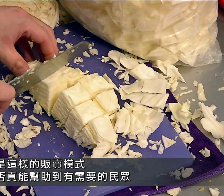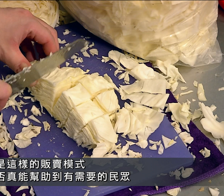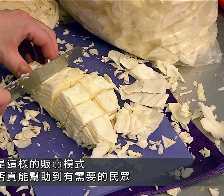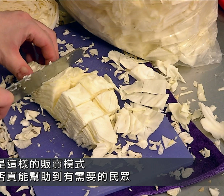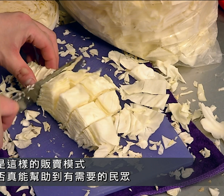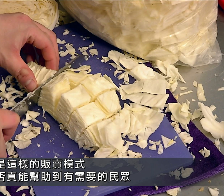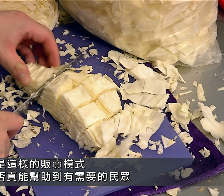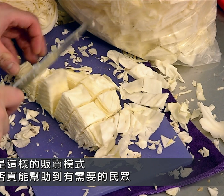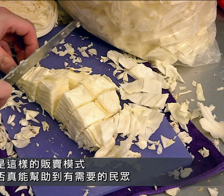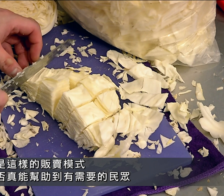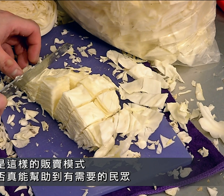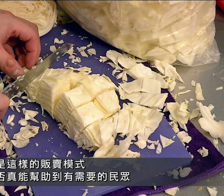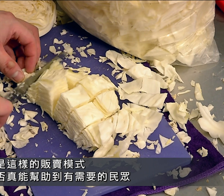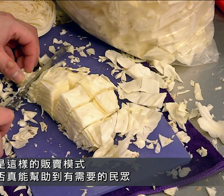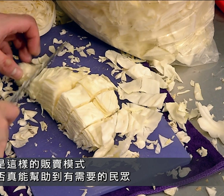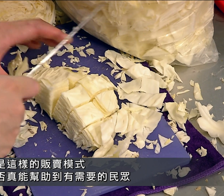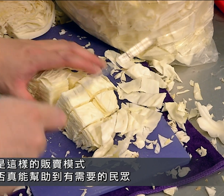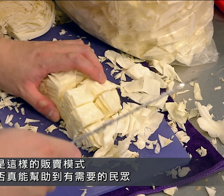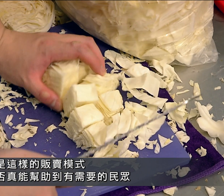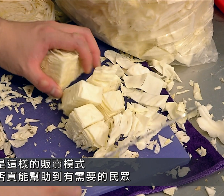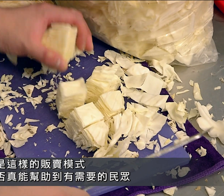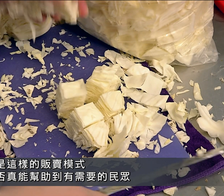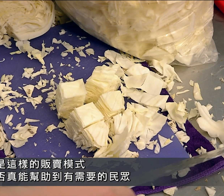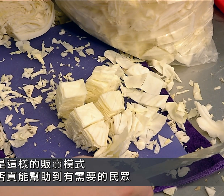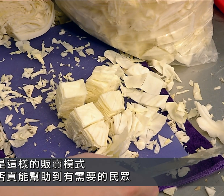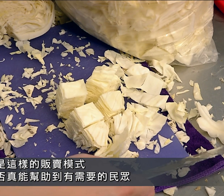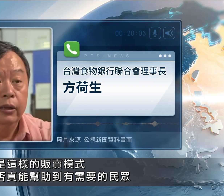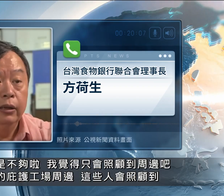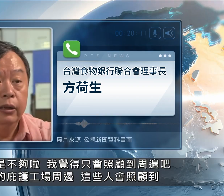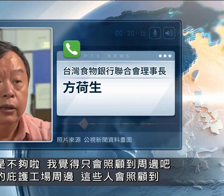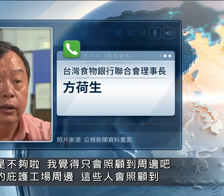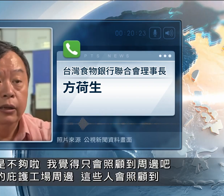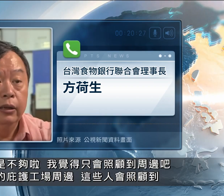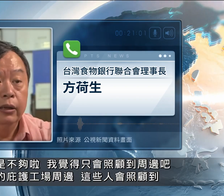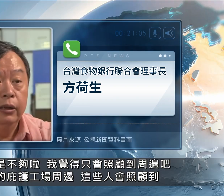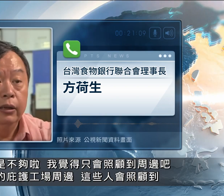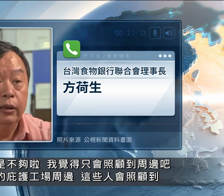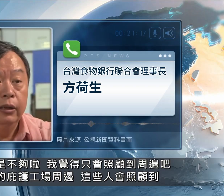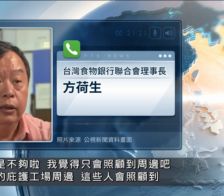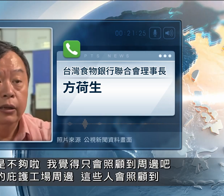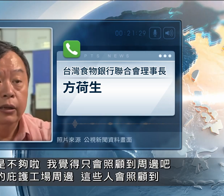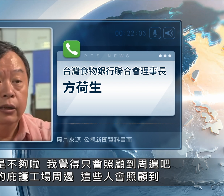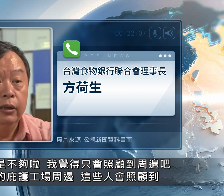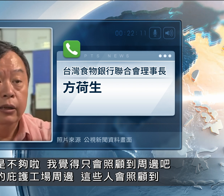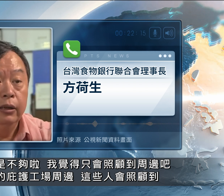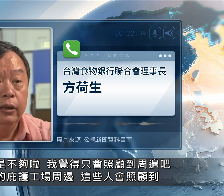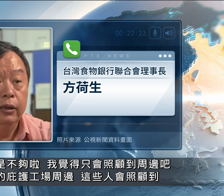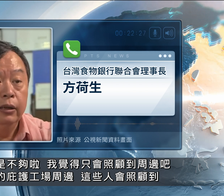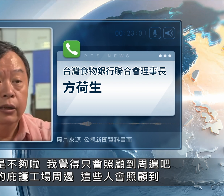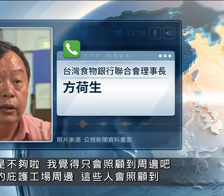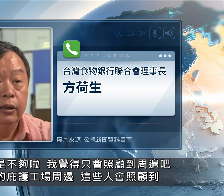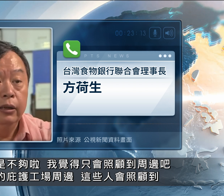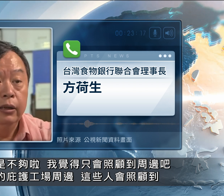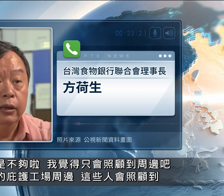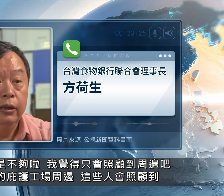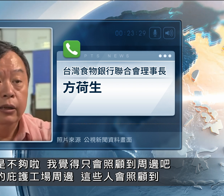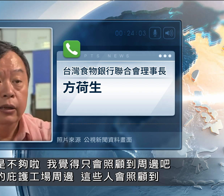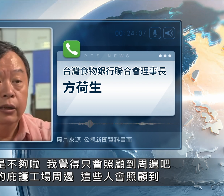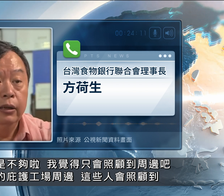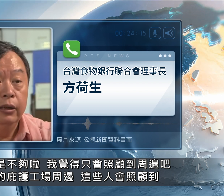售模式是否真的能帮助到有需要的民众？ 量是不够的，我觉得只会照顾到周边吧，真的庇护